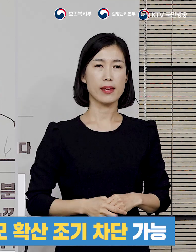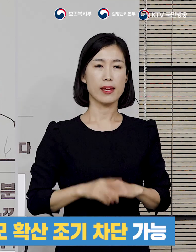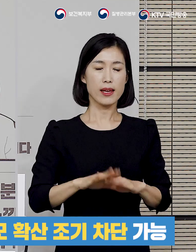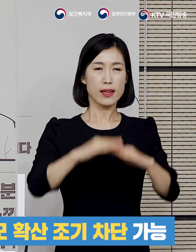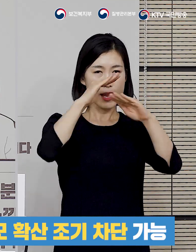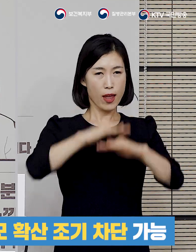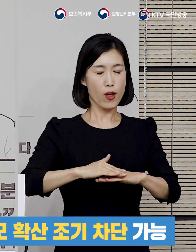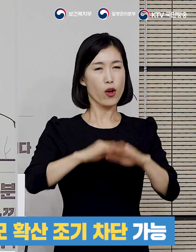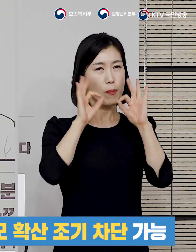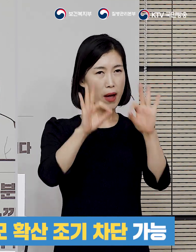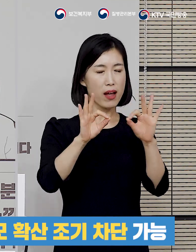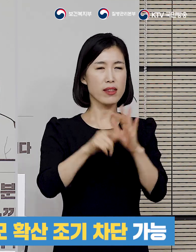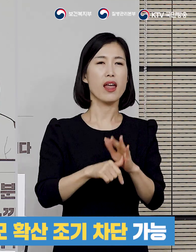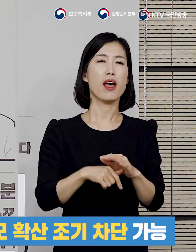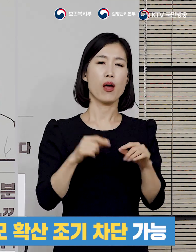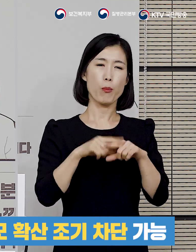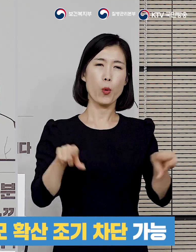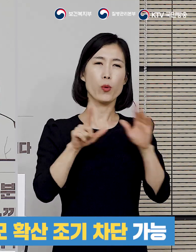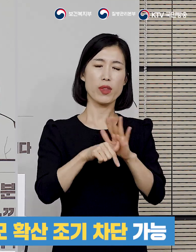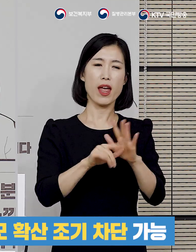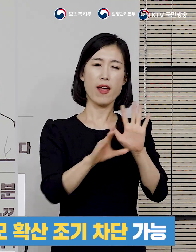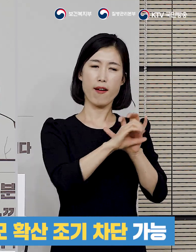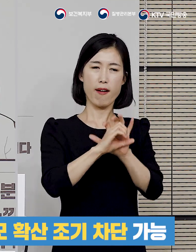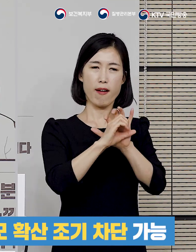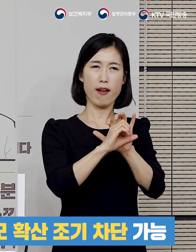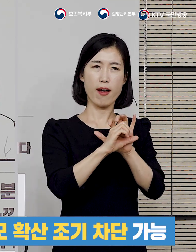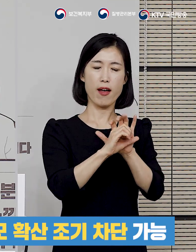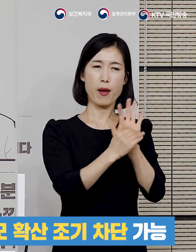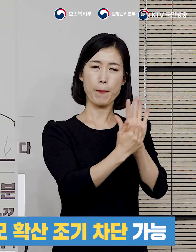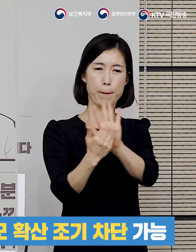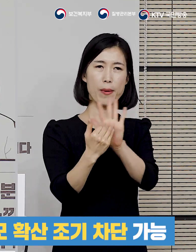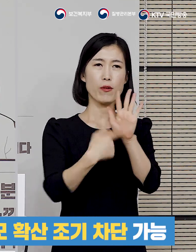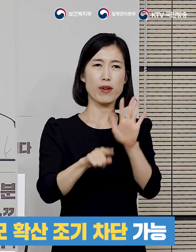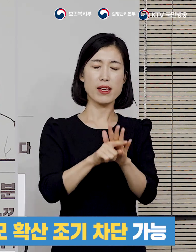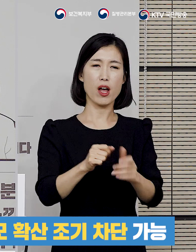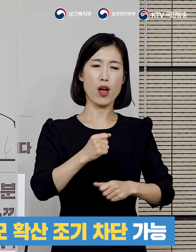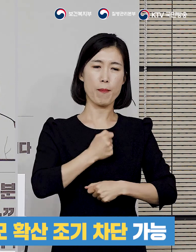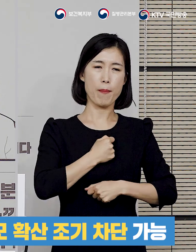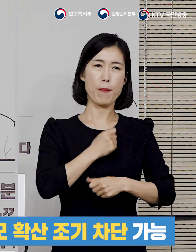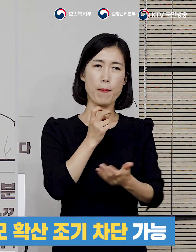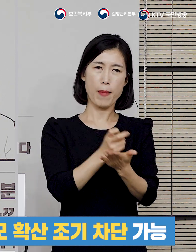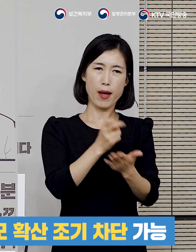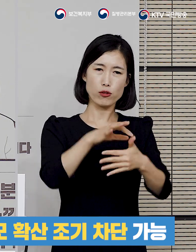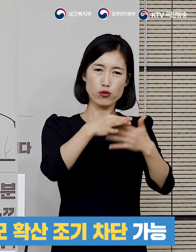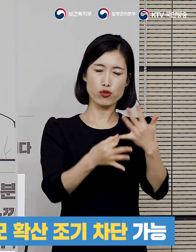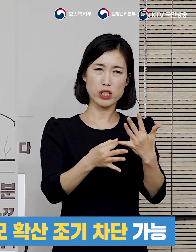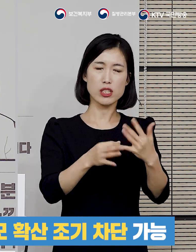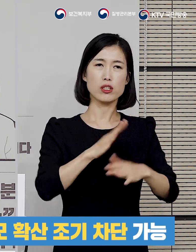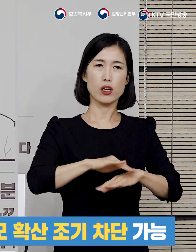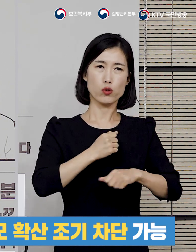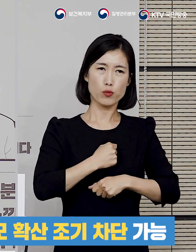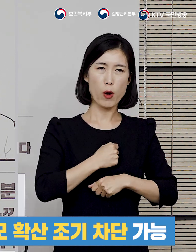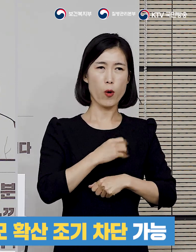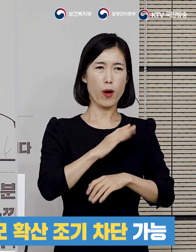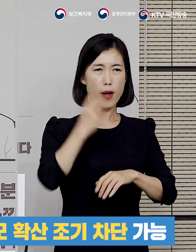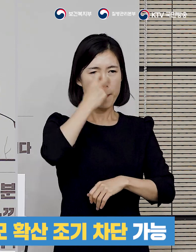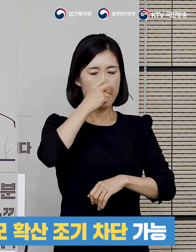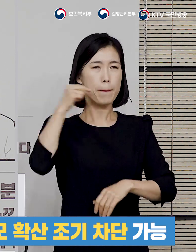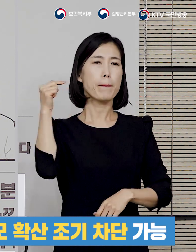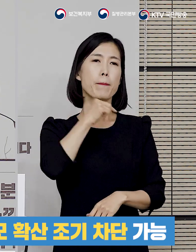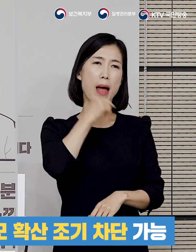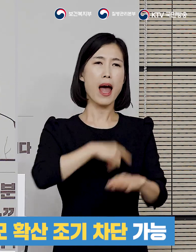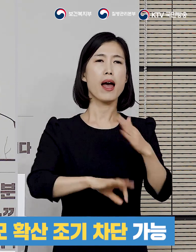않았습니다. 이러한 점을 볼 때 평소 코로나19 확산을 대비하여 방역 수칙을 준수하고 방역 관리를